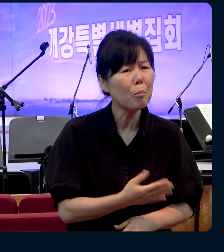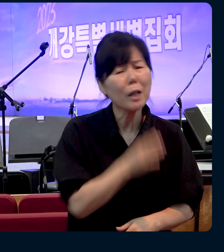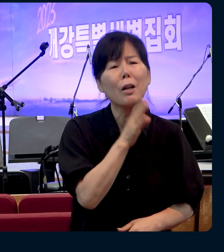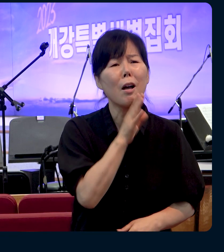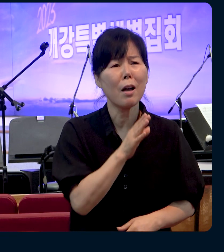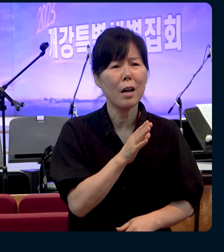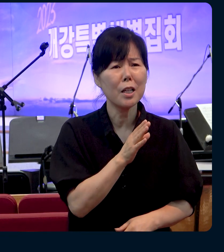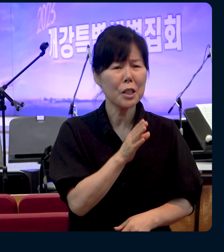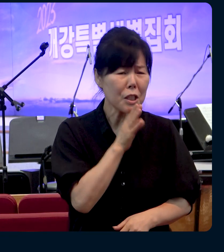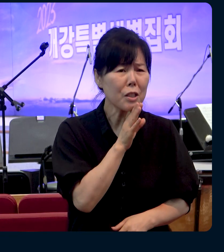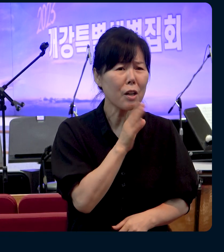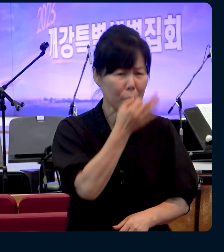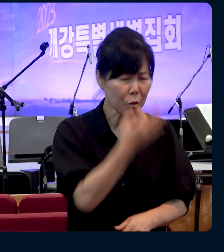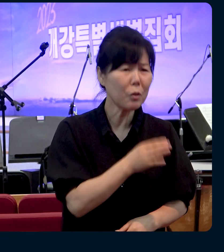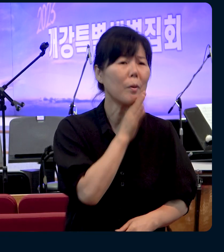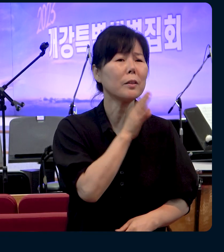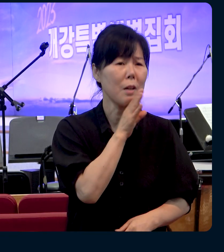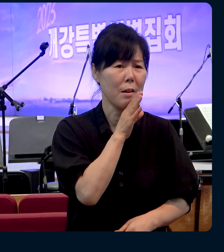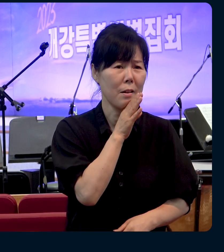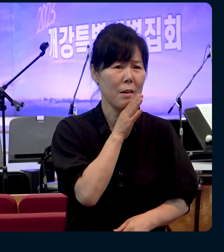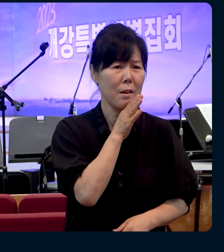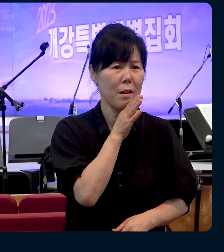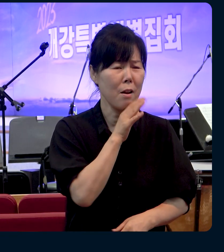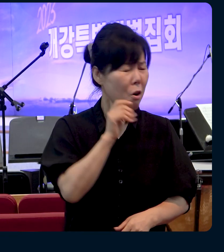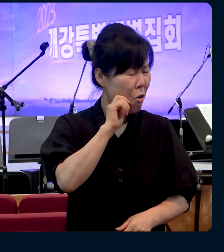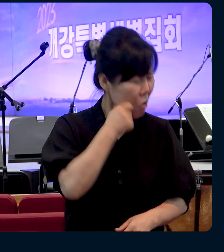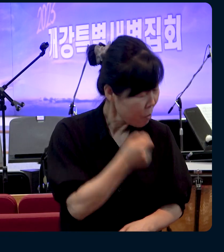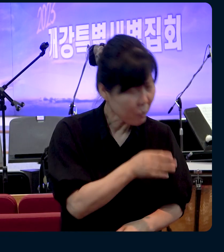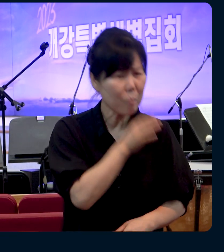힘들지 않은 거 아닌 거 알아요.